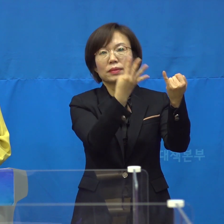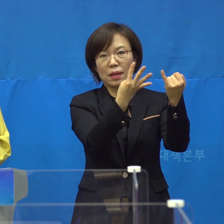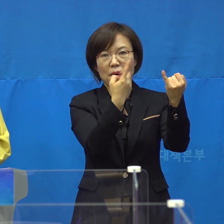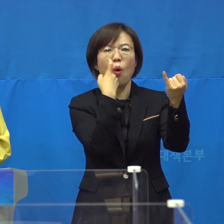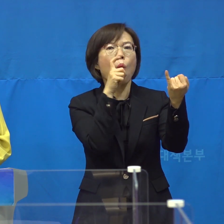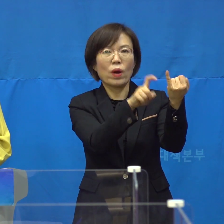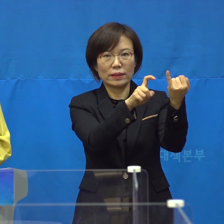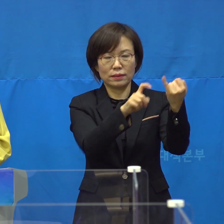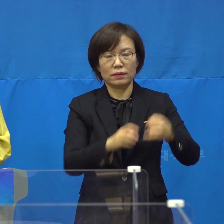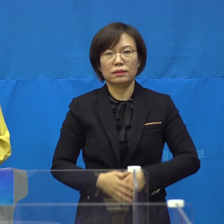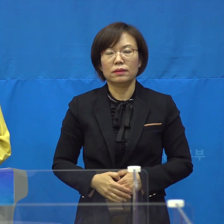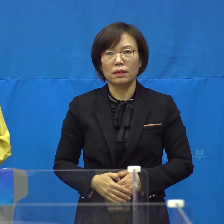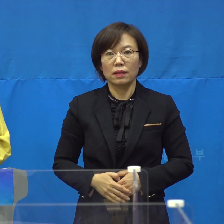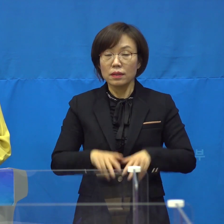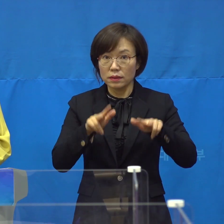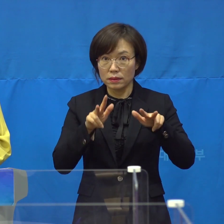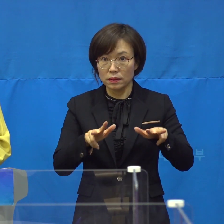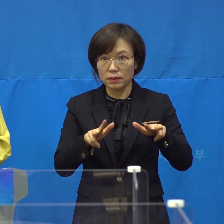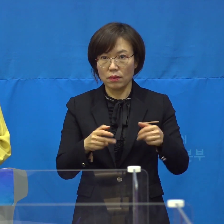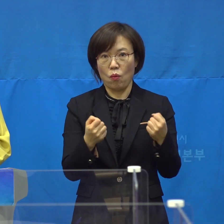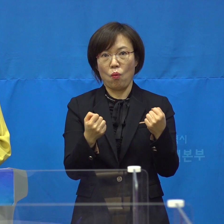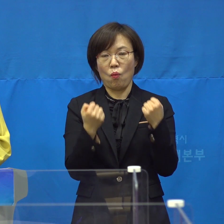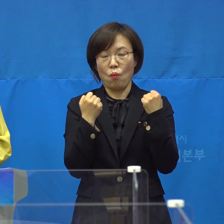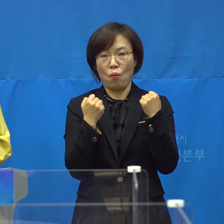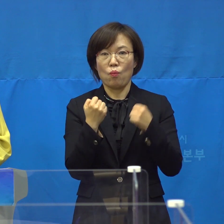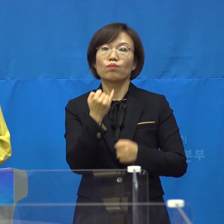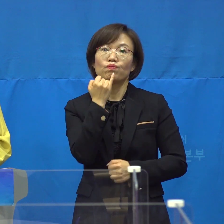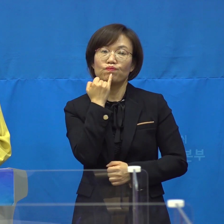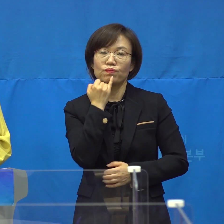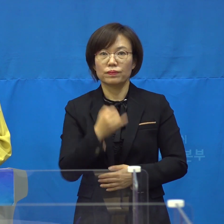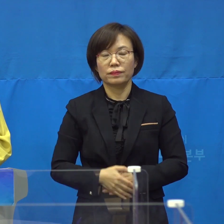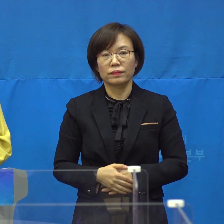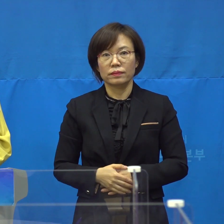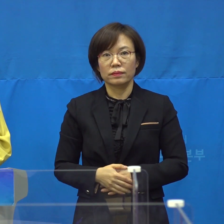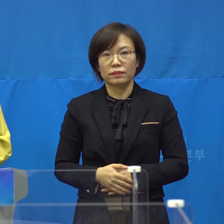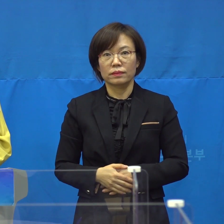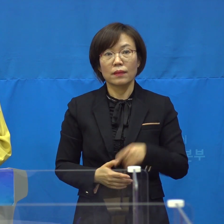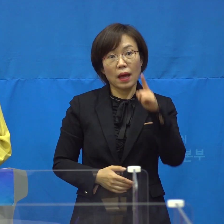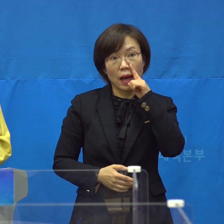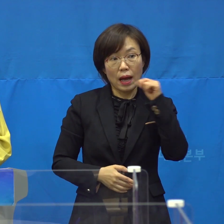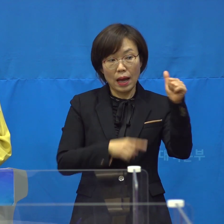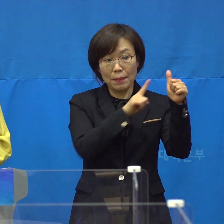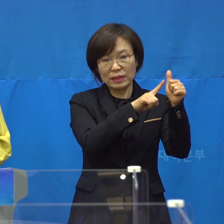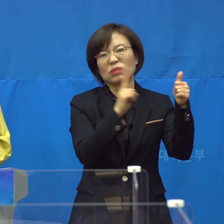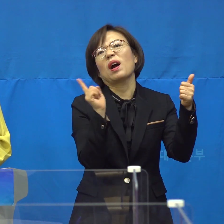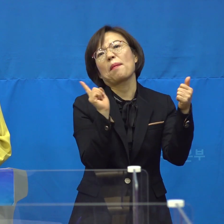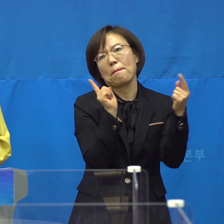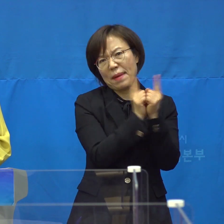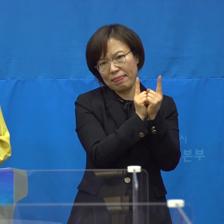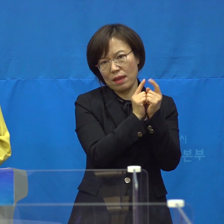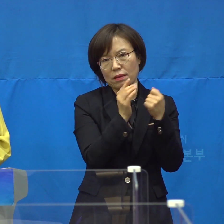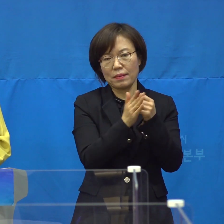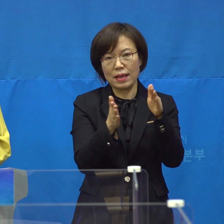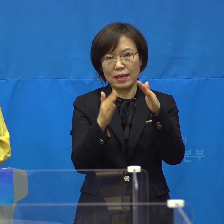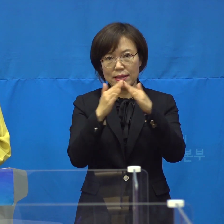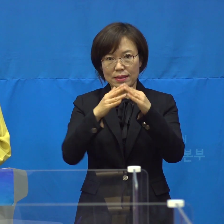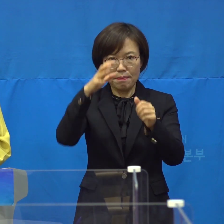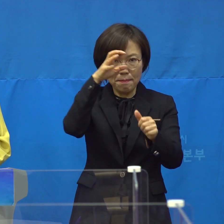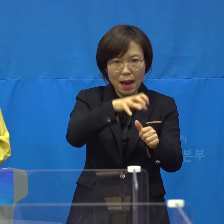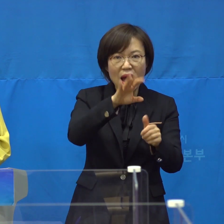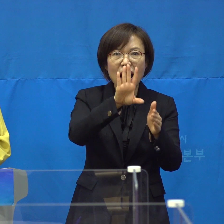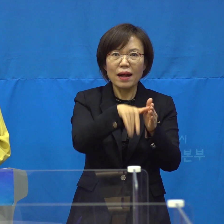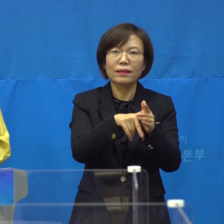494번 확진자입니다. 현재 건강 상태는 양호합니다. 아버지의 접촉자로 자가격리 중에